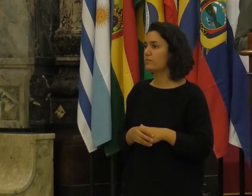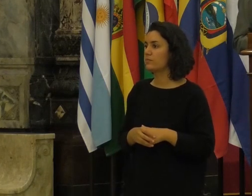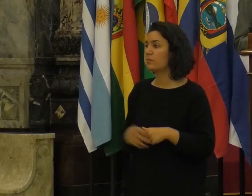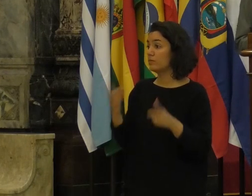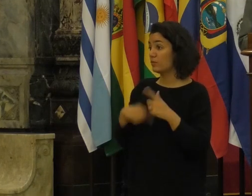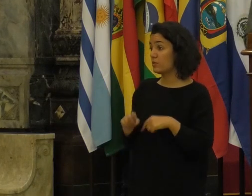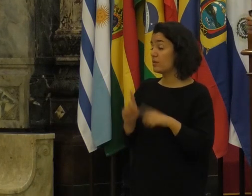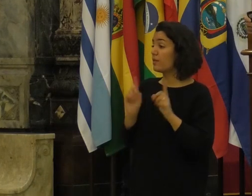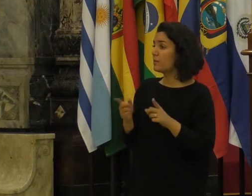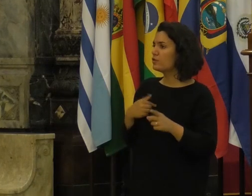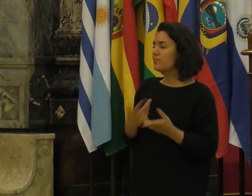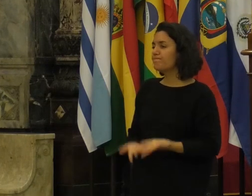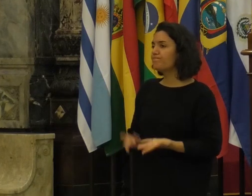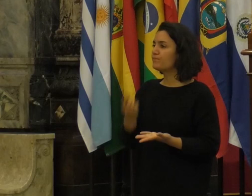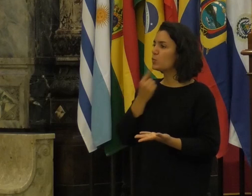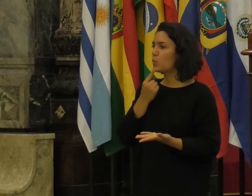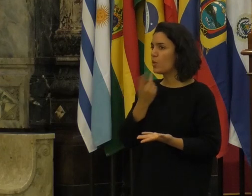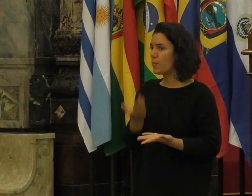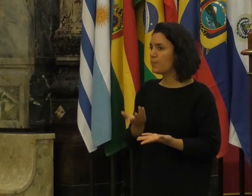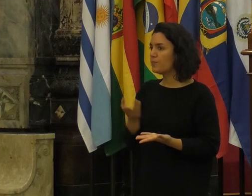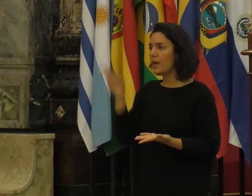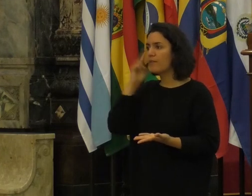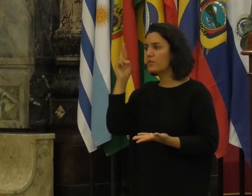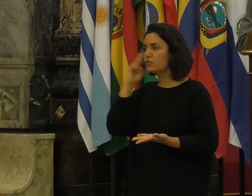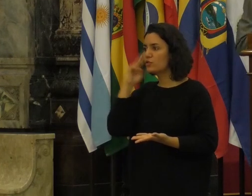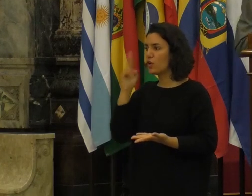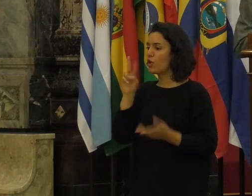Bien, me pregunto esto, así, nada más.